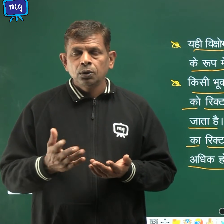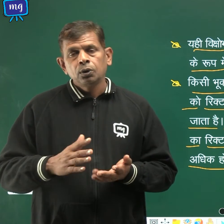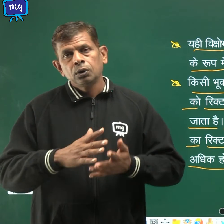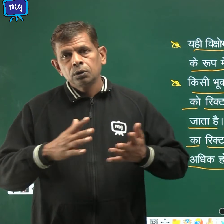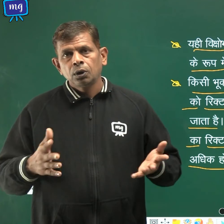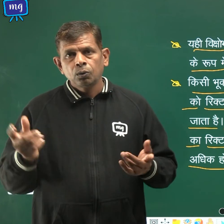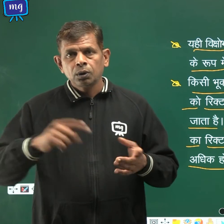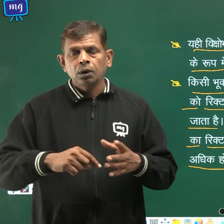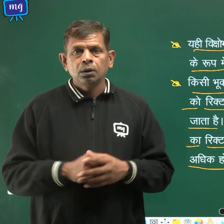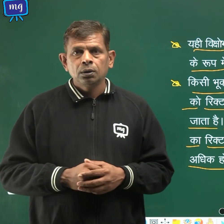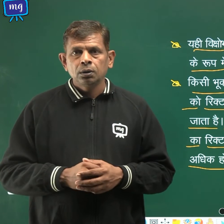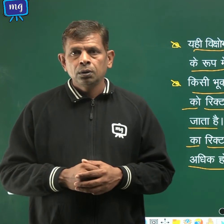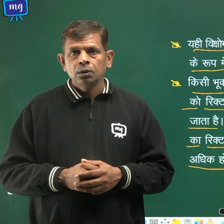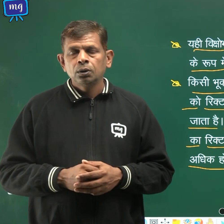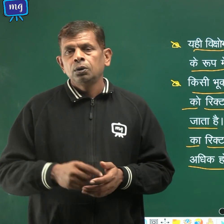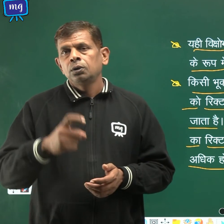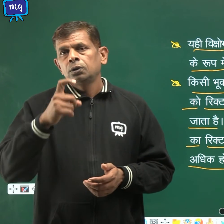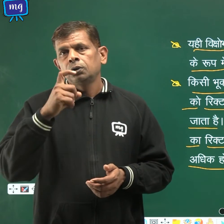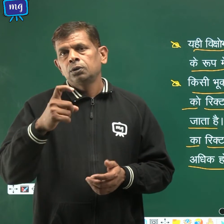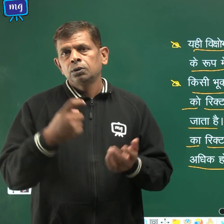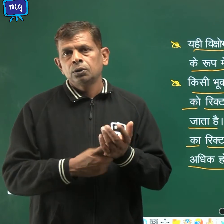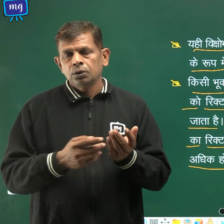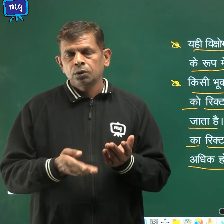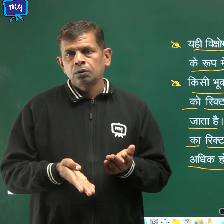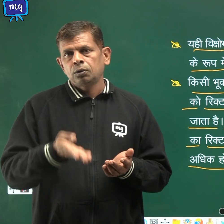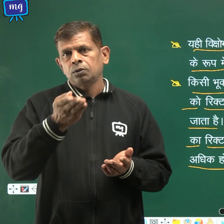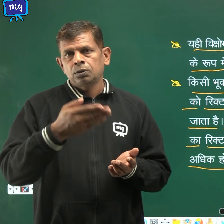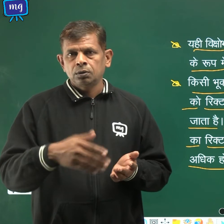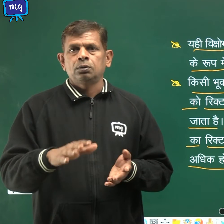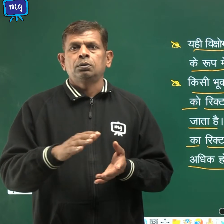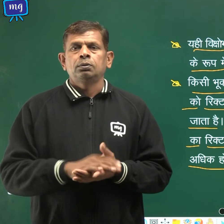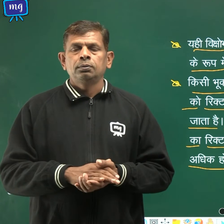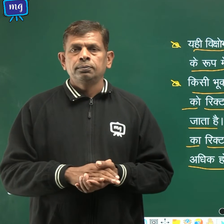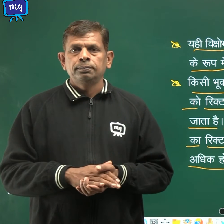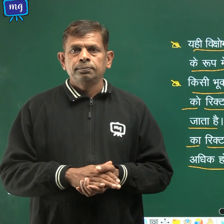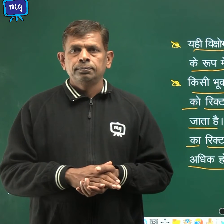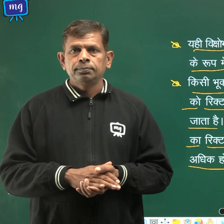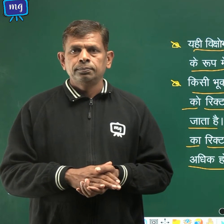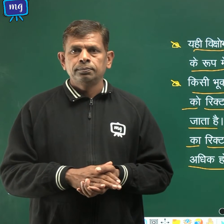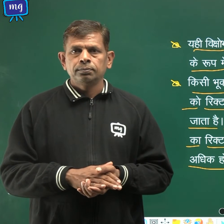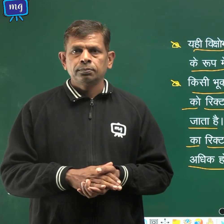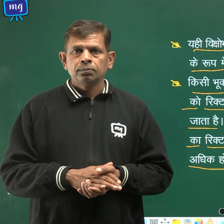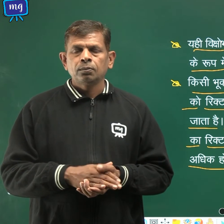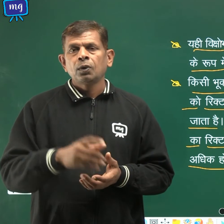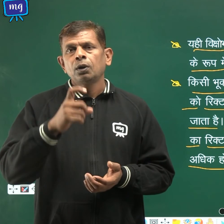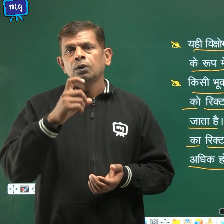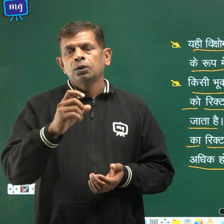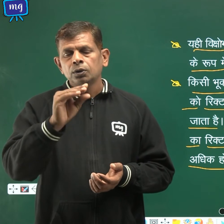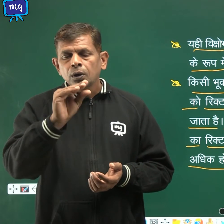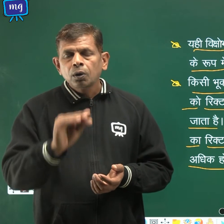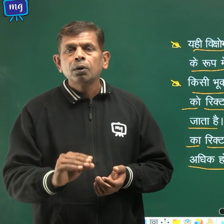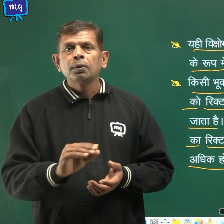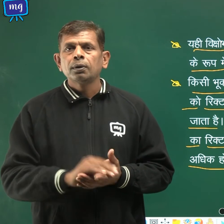ज़्यादातर उनका 7 से अधिक परिमाण होता है रिक्टर पैमाने पर। 7 से कम वालों